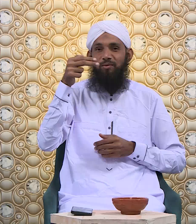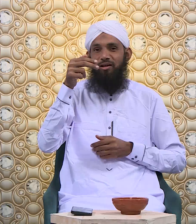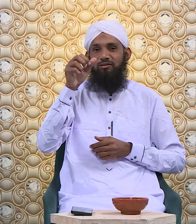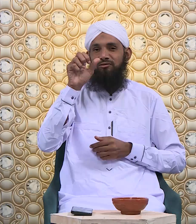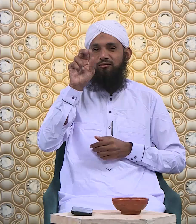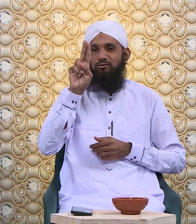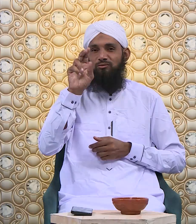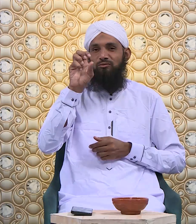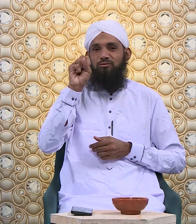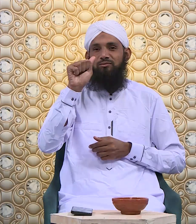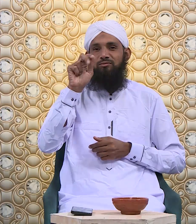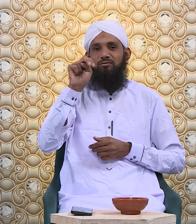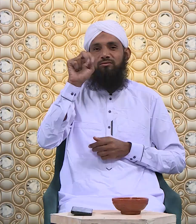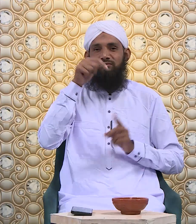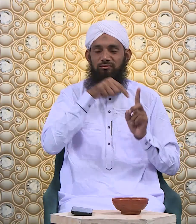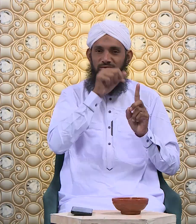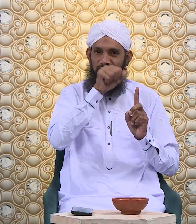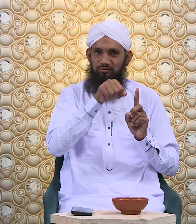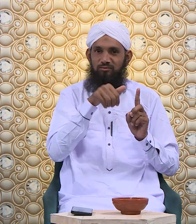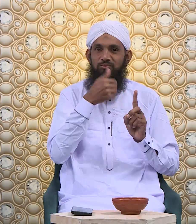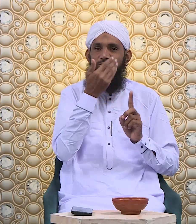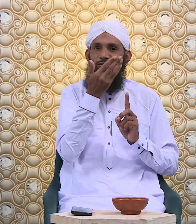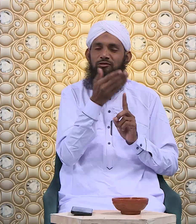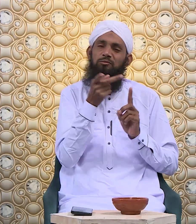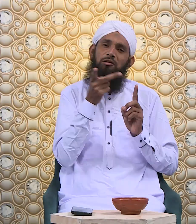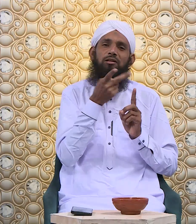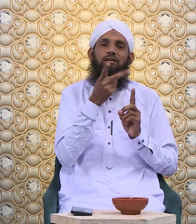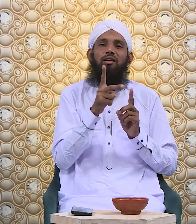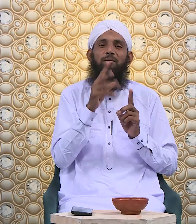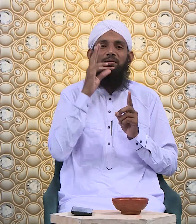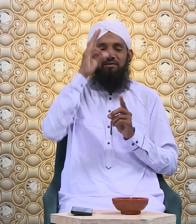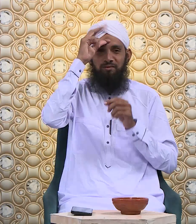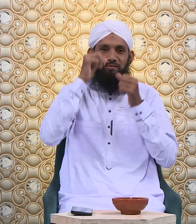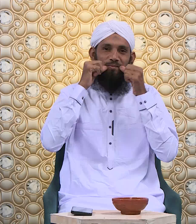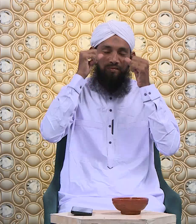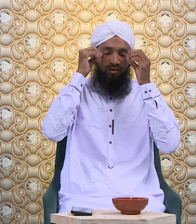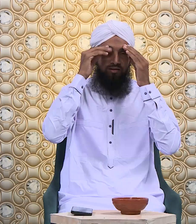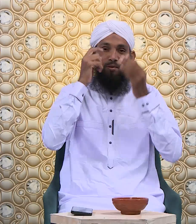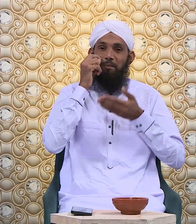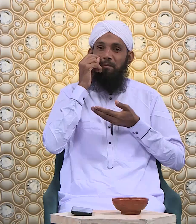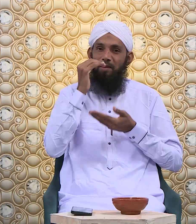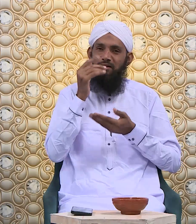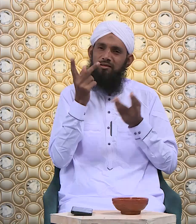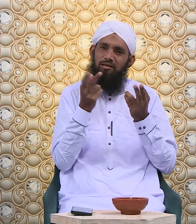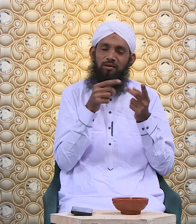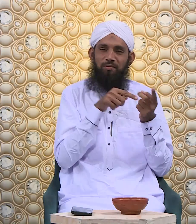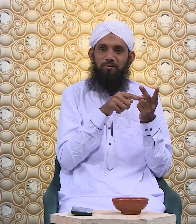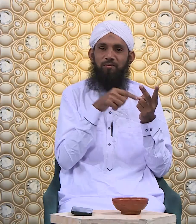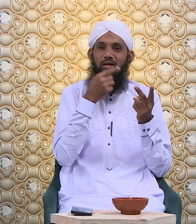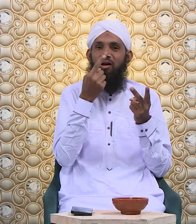جبکہ آپ کی کنیت ابو عبداللہ اور آپ کا لقب بھی سبت رسول اللہ اور ریحانت الرسول ہے اور اپنے بڑے بھائی کی